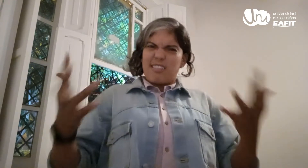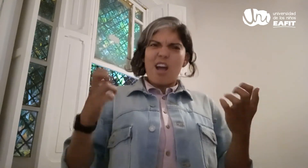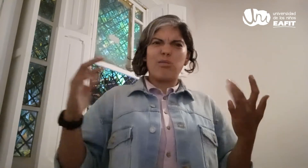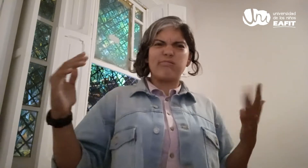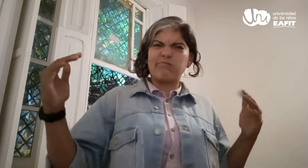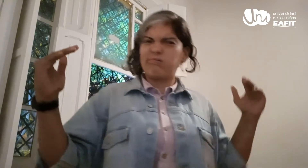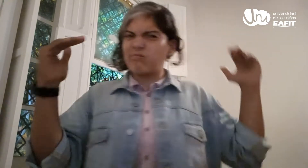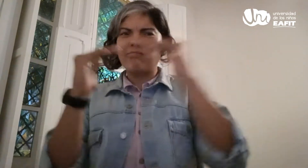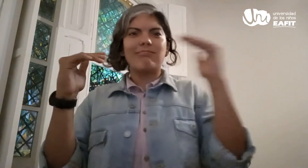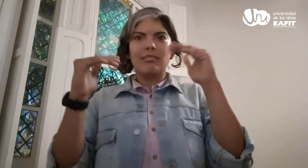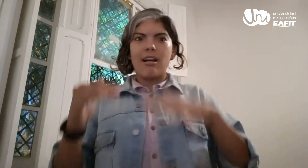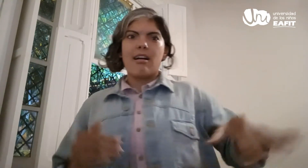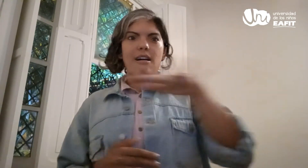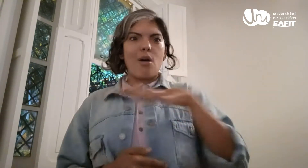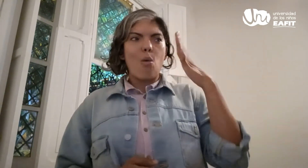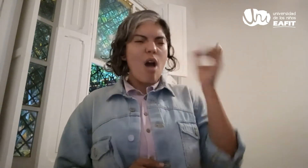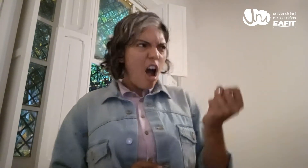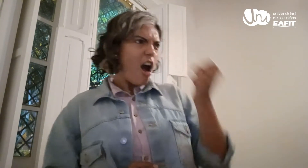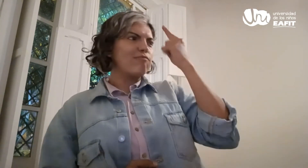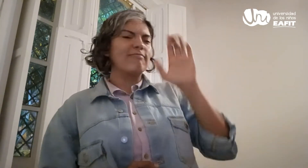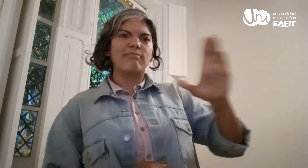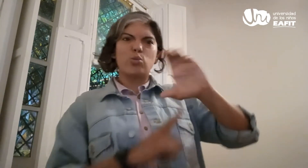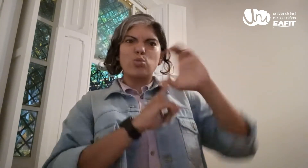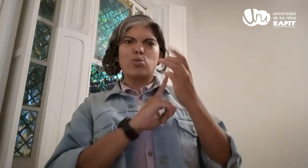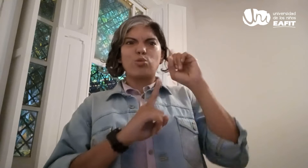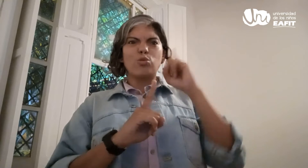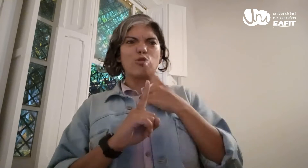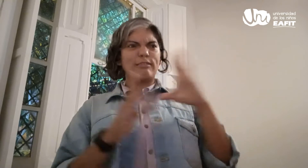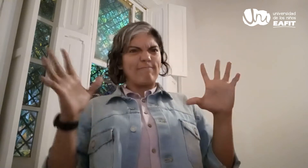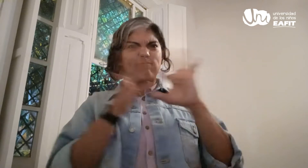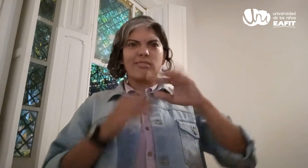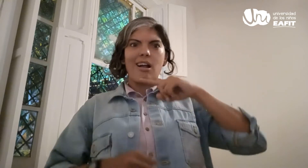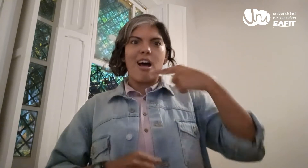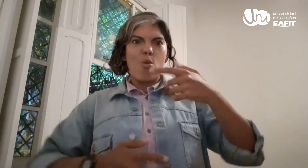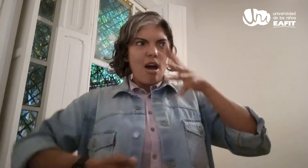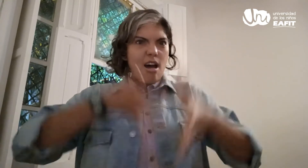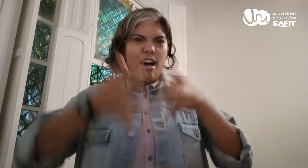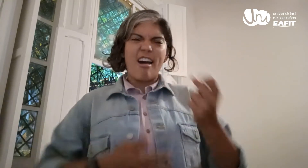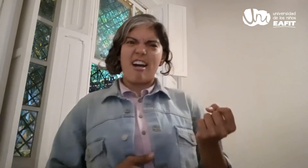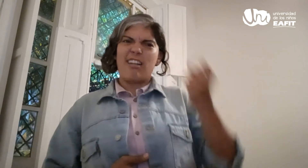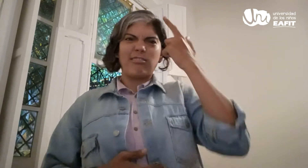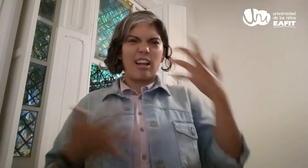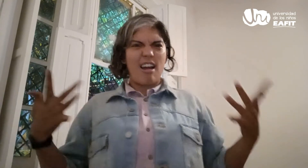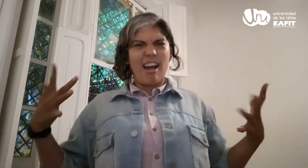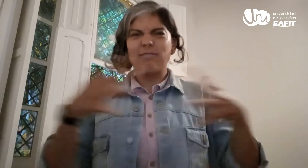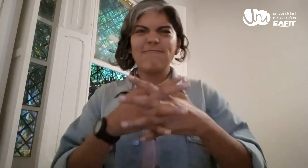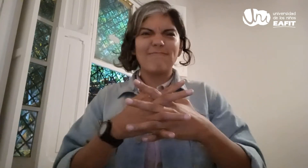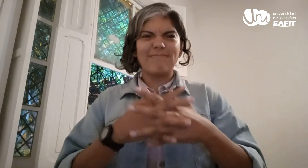barreras y a movilizarme por romper con estas situaciones para llegar a la equidad donde las personas oyentes comprendan la cultura sorda y nuestra lengua